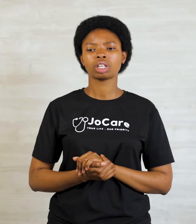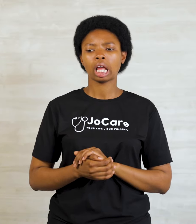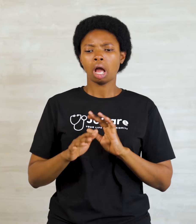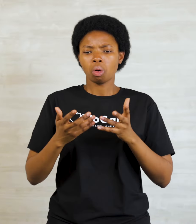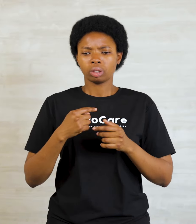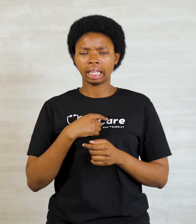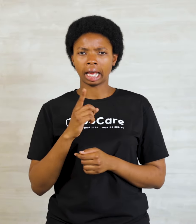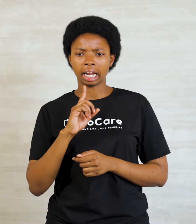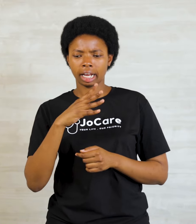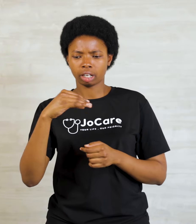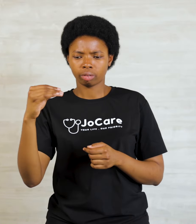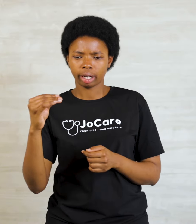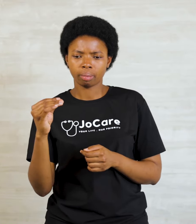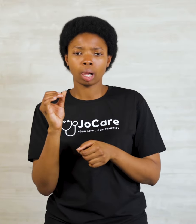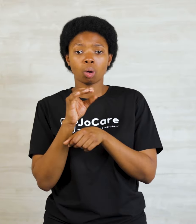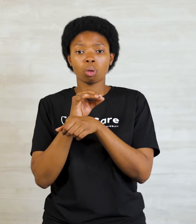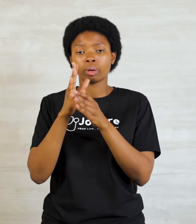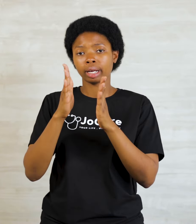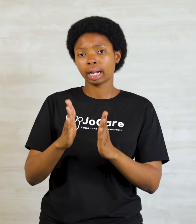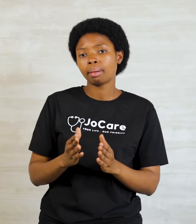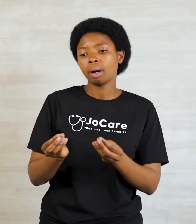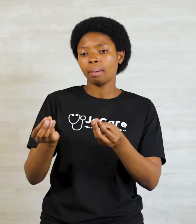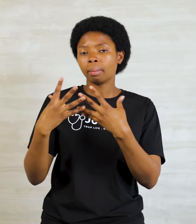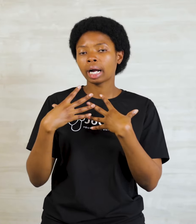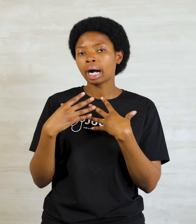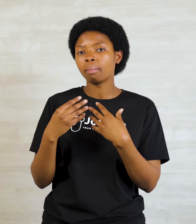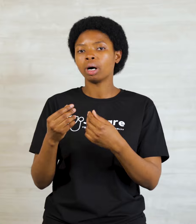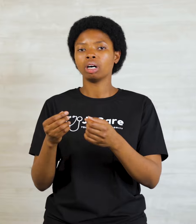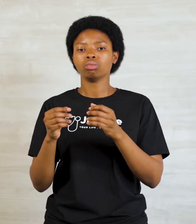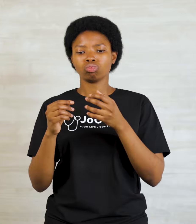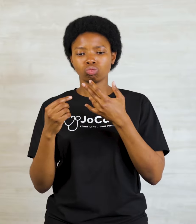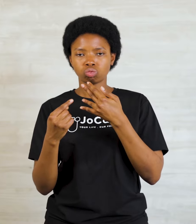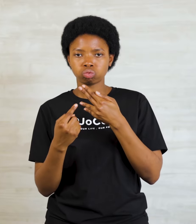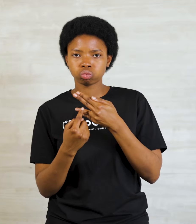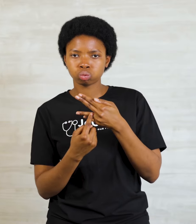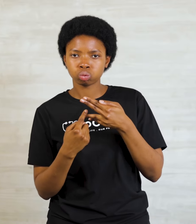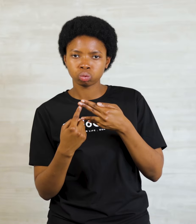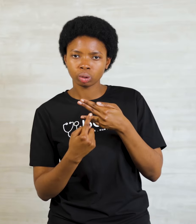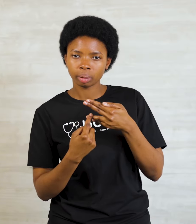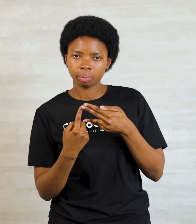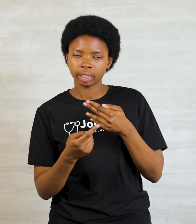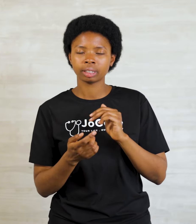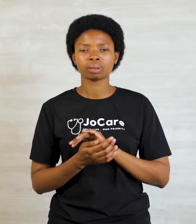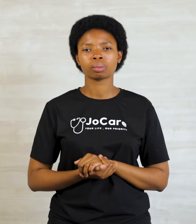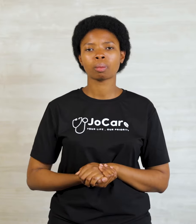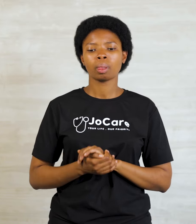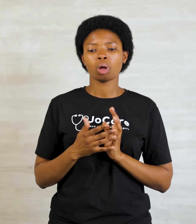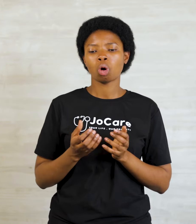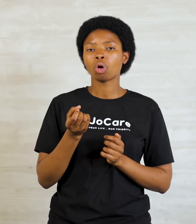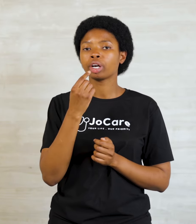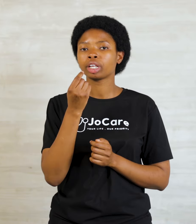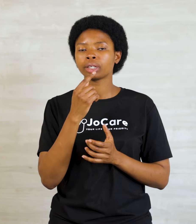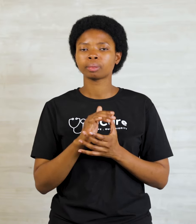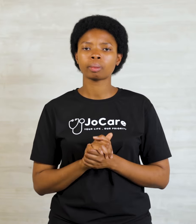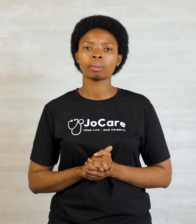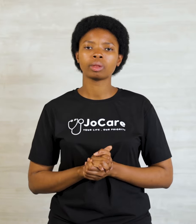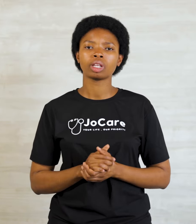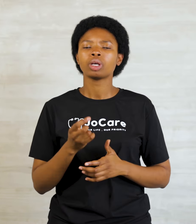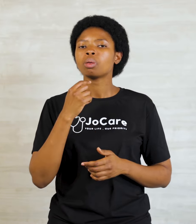kureba icyo kinini cyangwa kureba ko gapira nta mpamvu rwose yambuza bacumaga ni mu cyarwanda ngo isoni